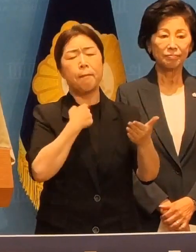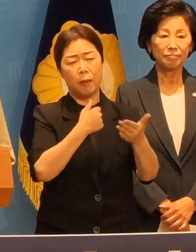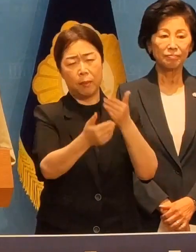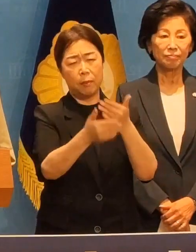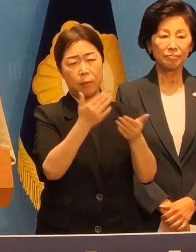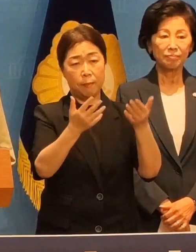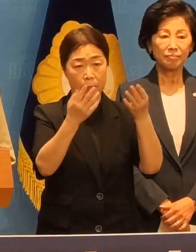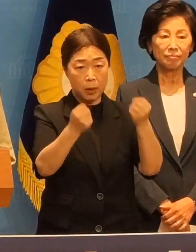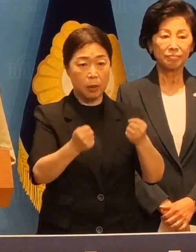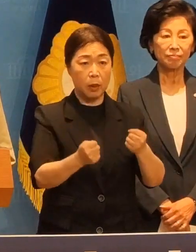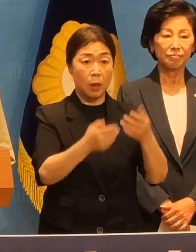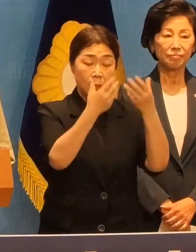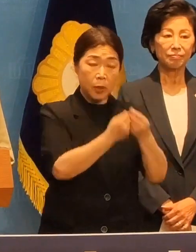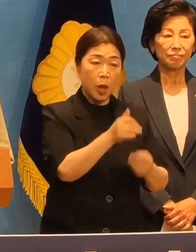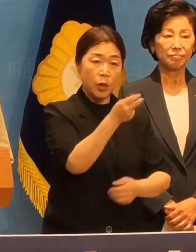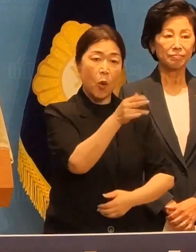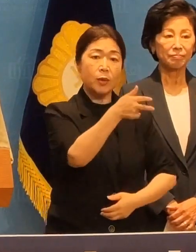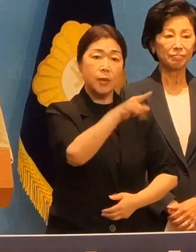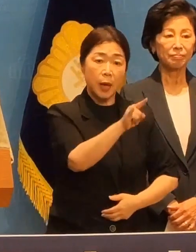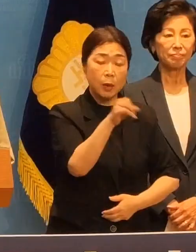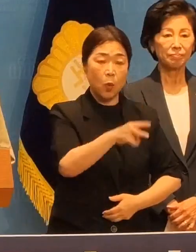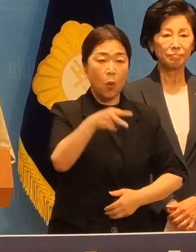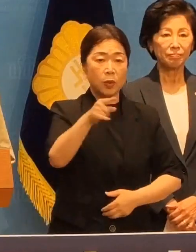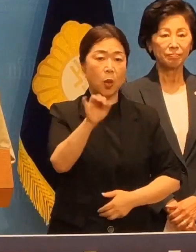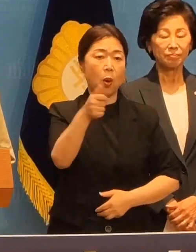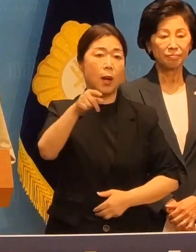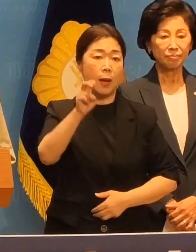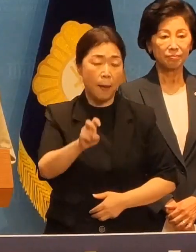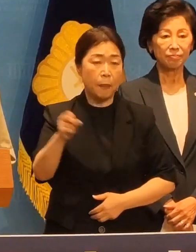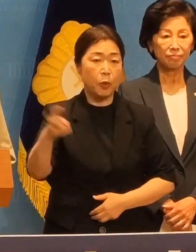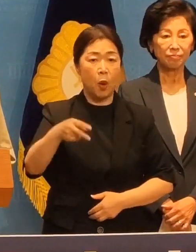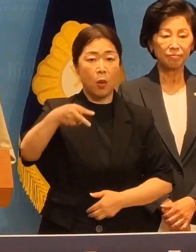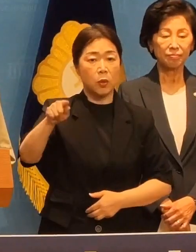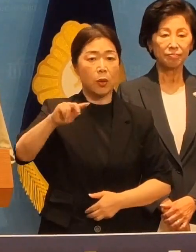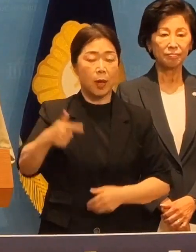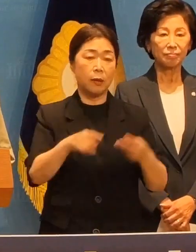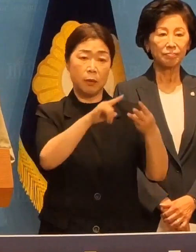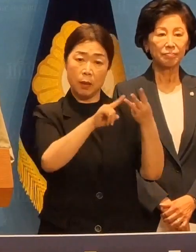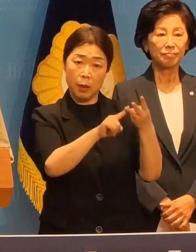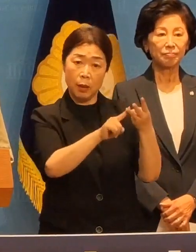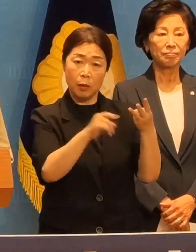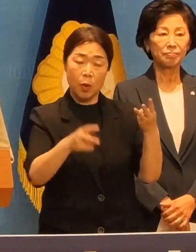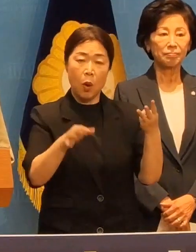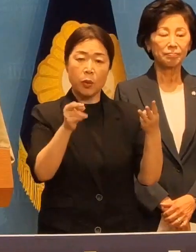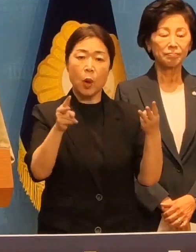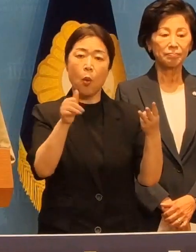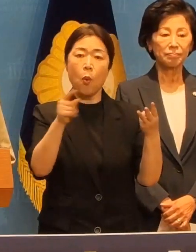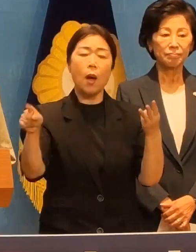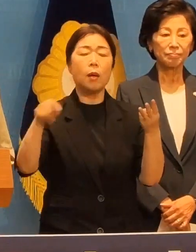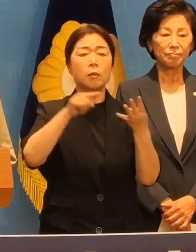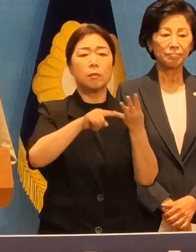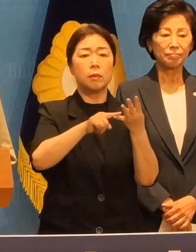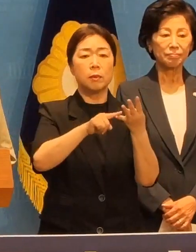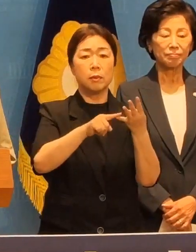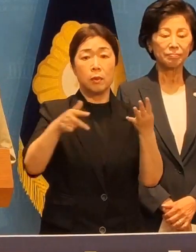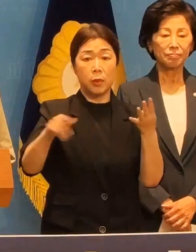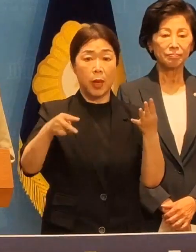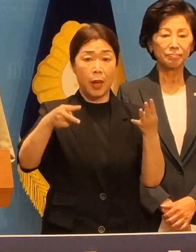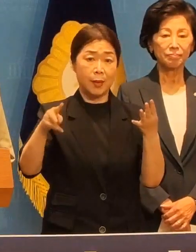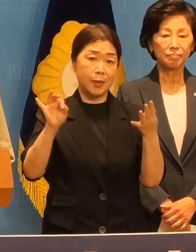겪었습니다. 형제복지원, 성감학원, 서산개척단, 영아숙, 재생원